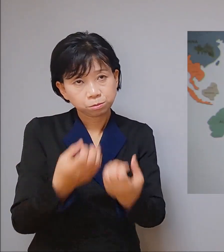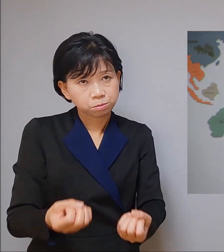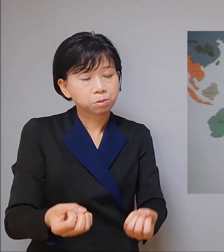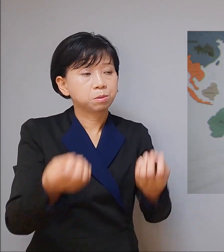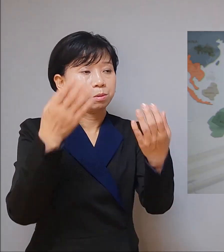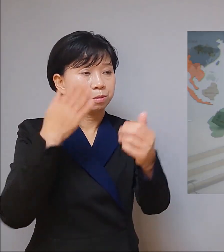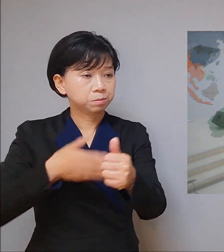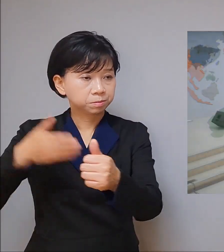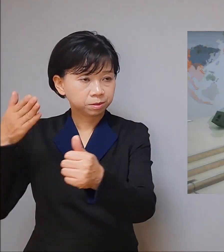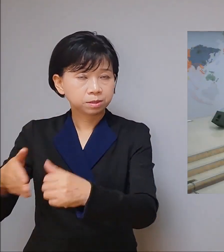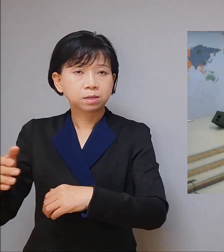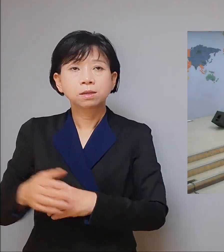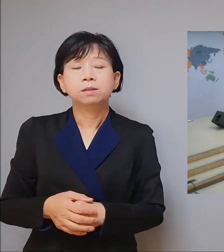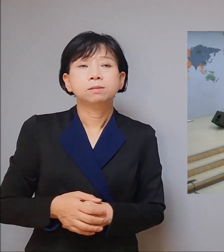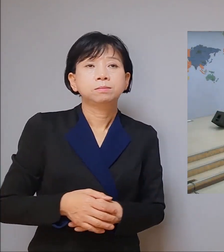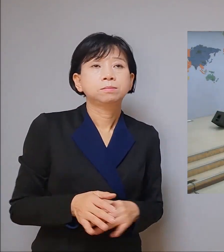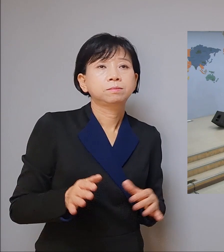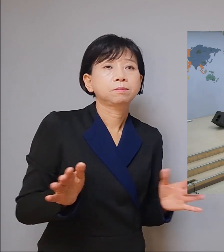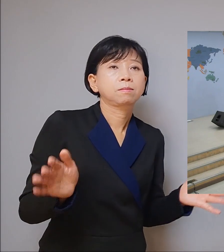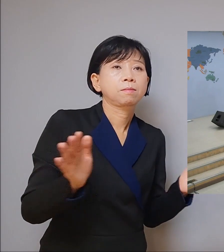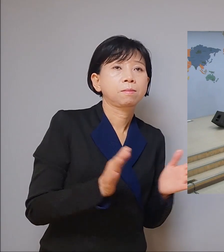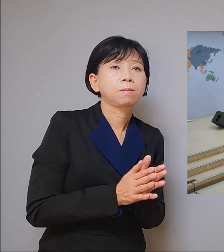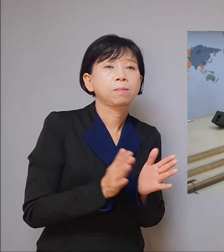사랑으로 환영합니다.